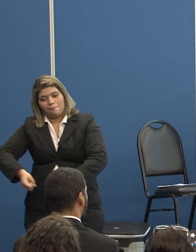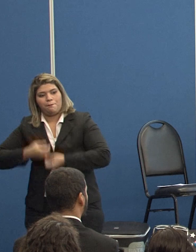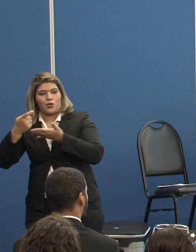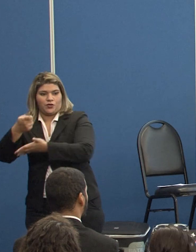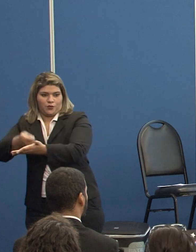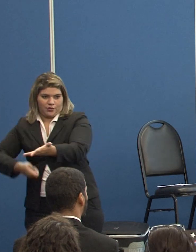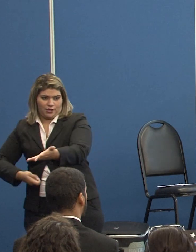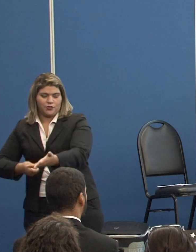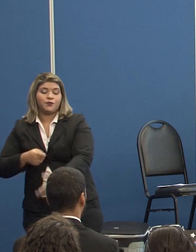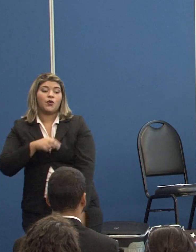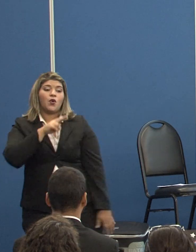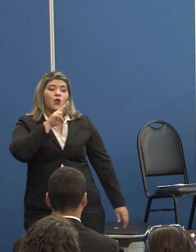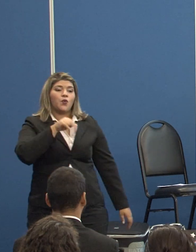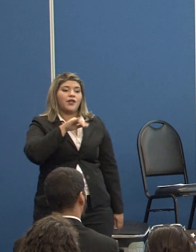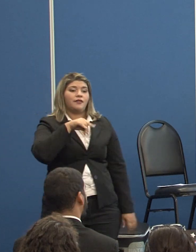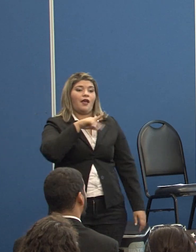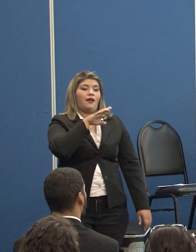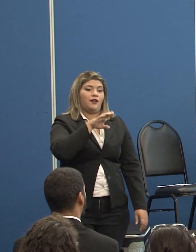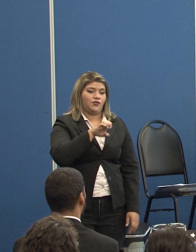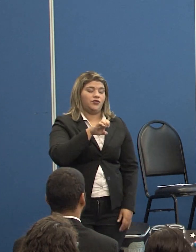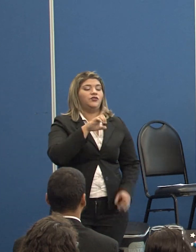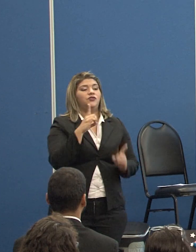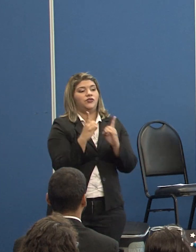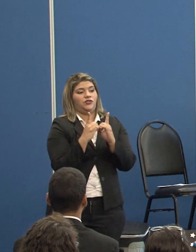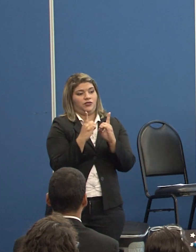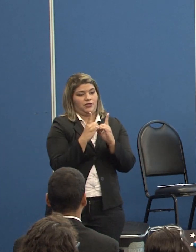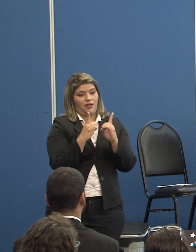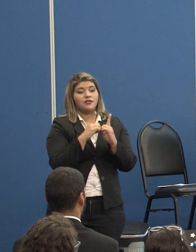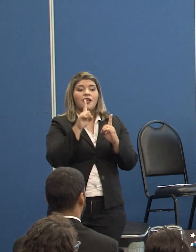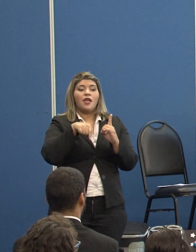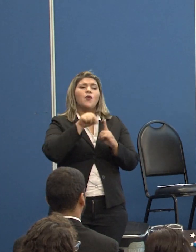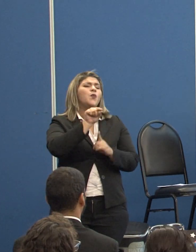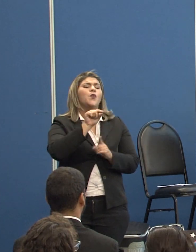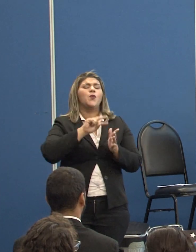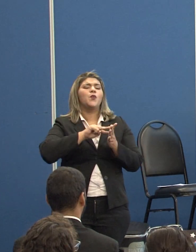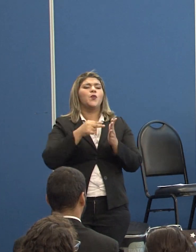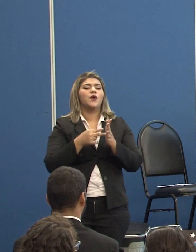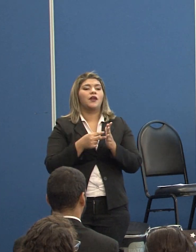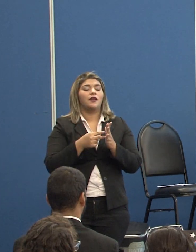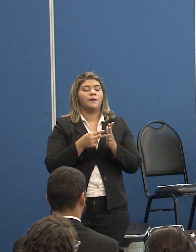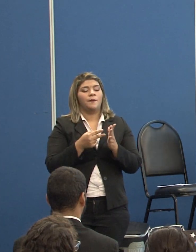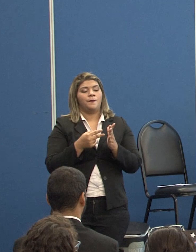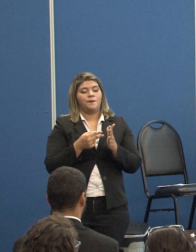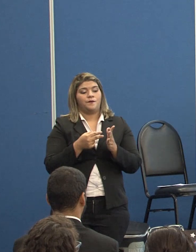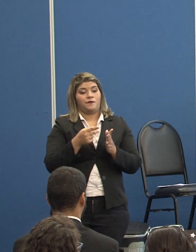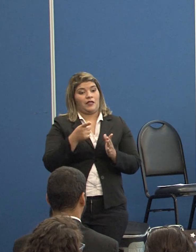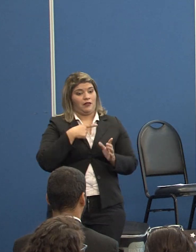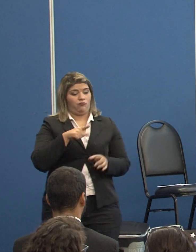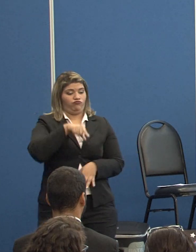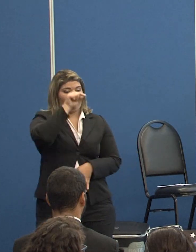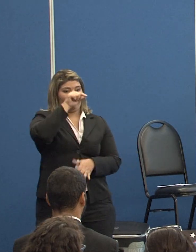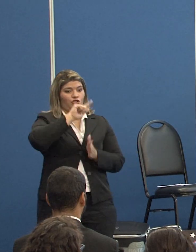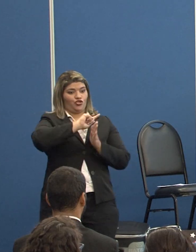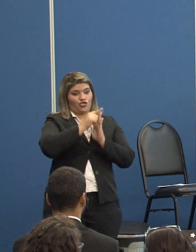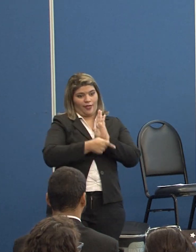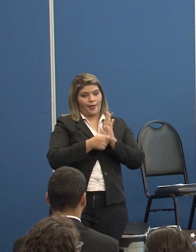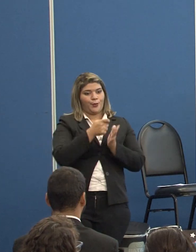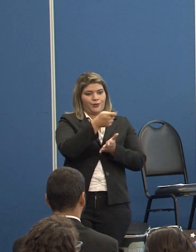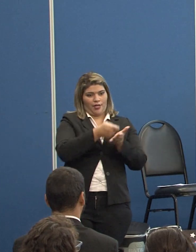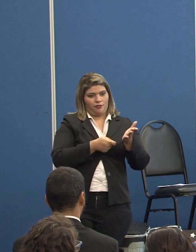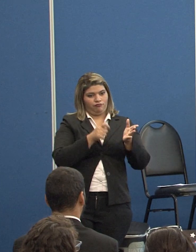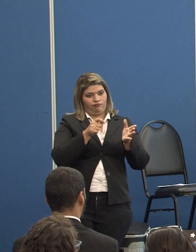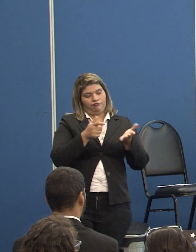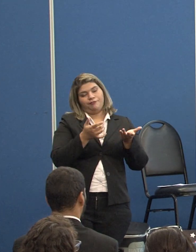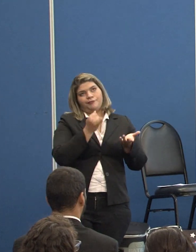Então, unidade didática é produzida a partir de determinado gênero textual. Então, por exemplo,